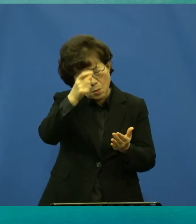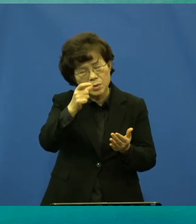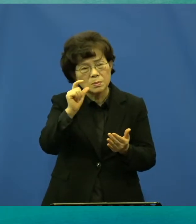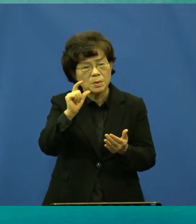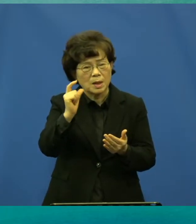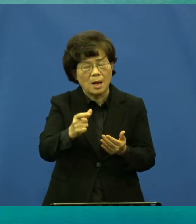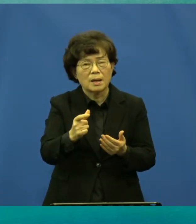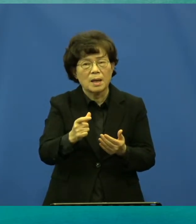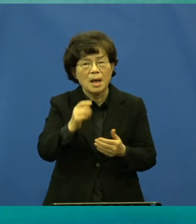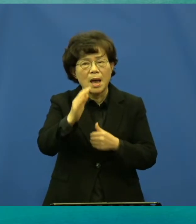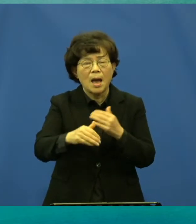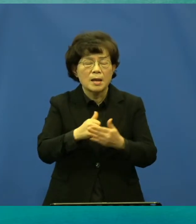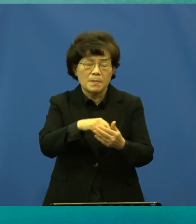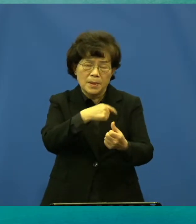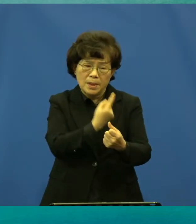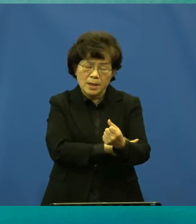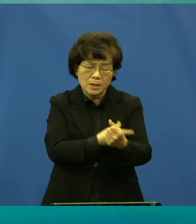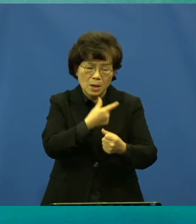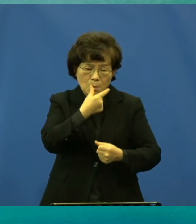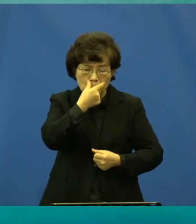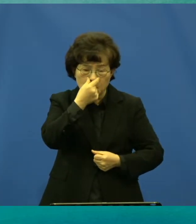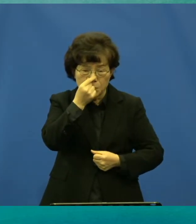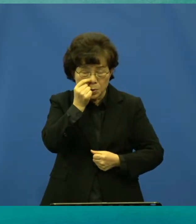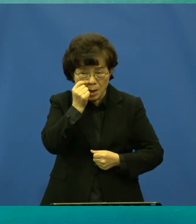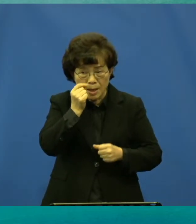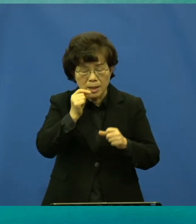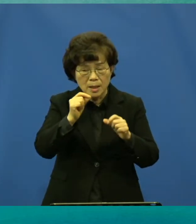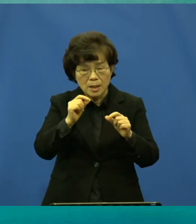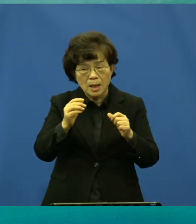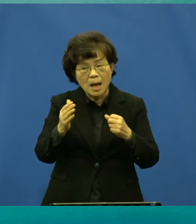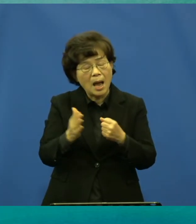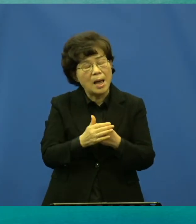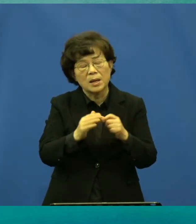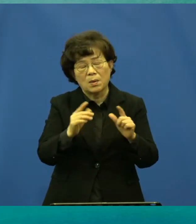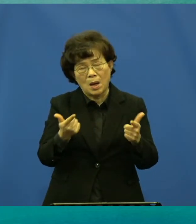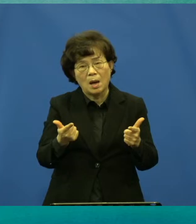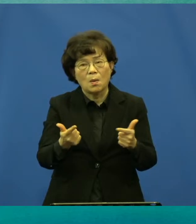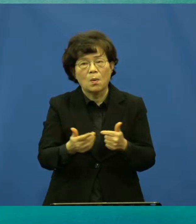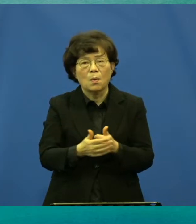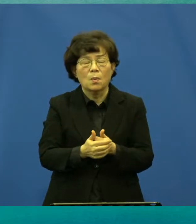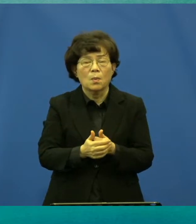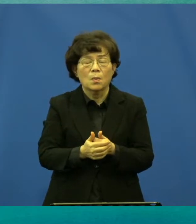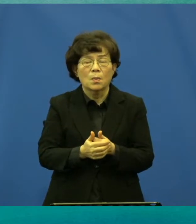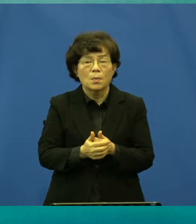하나님이 능력이 부족해 바꾸지 못한다는 말이 아닙니다.